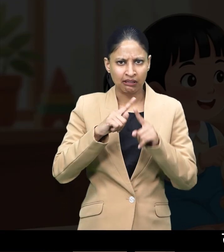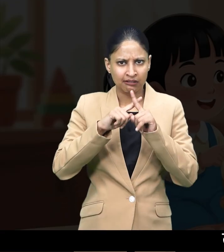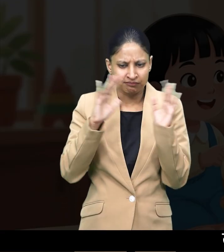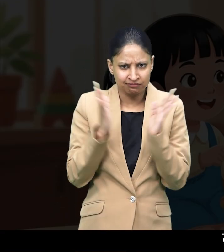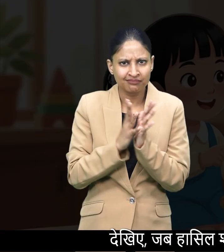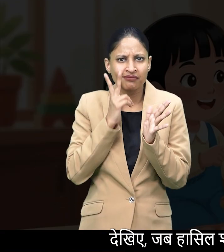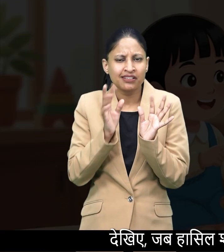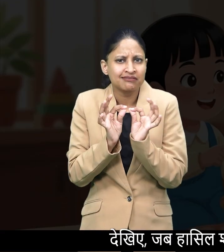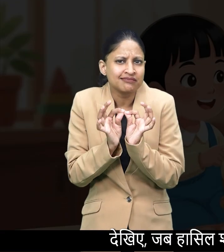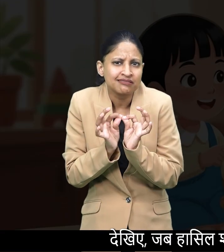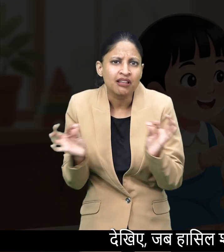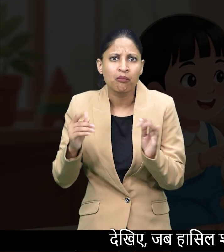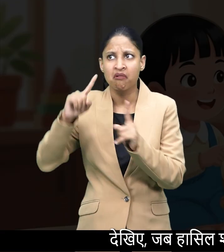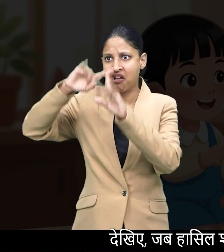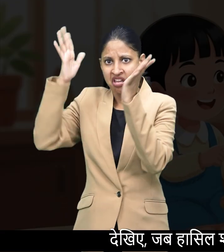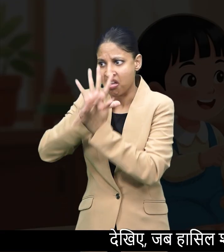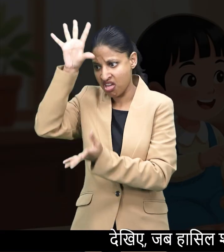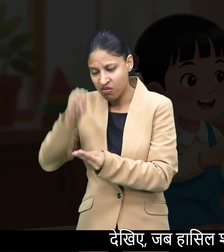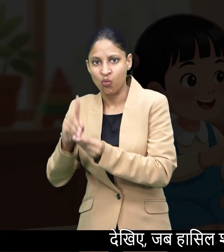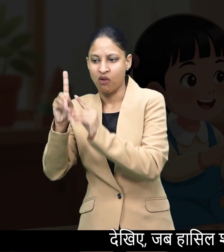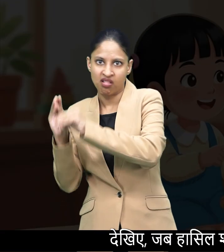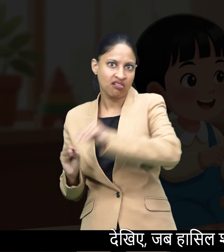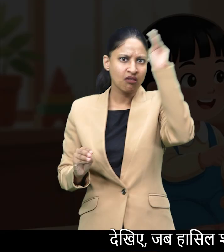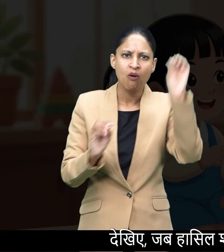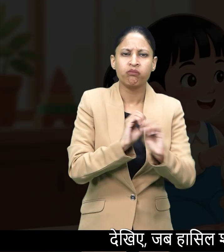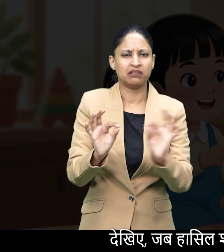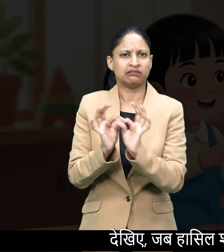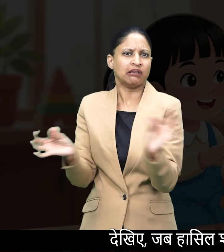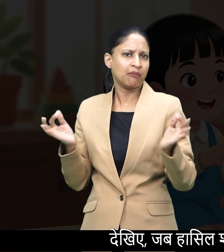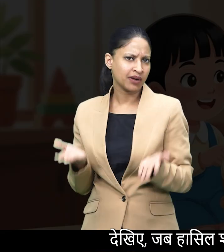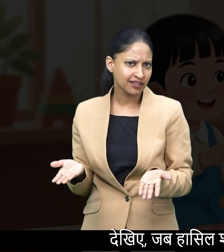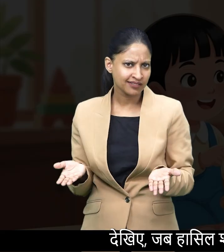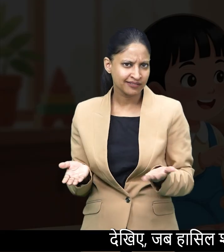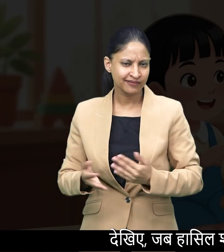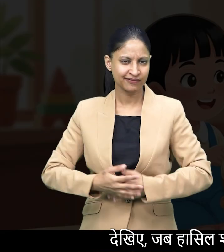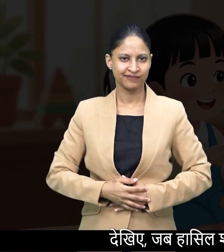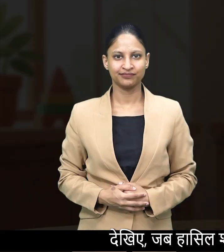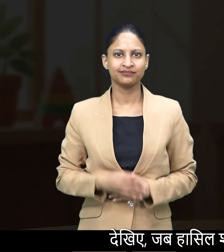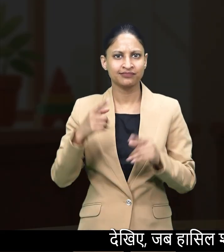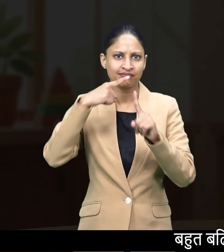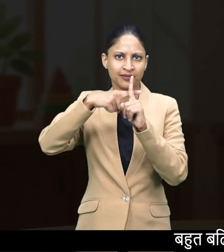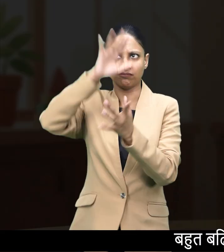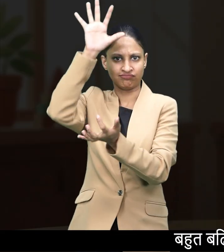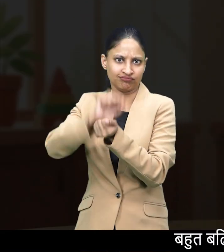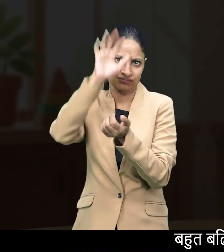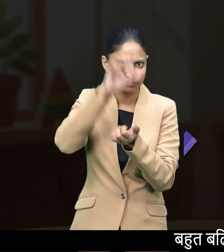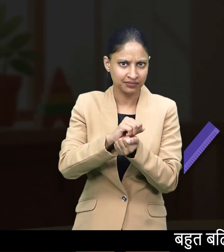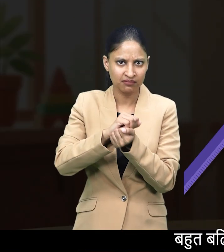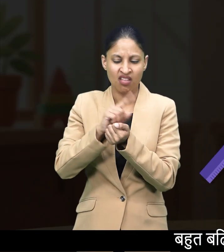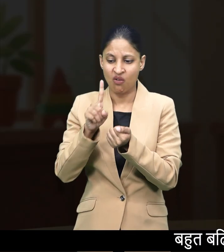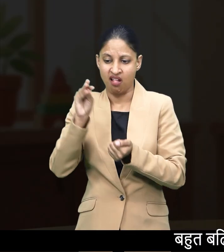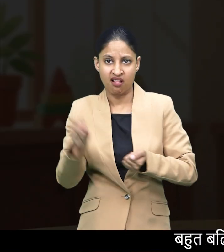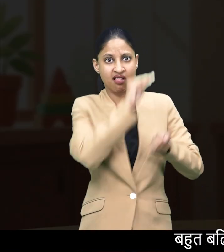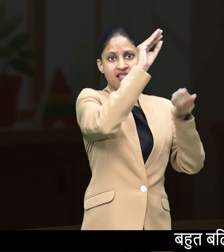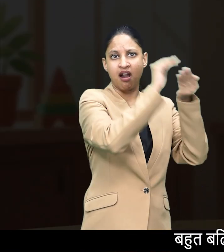467 है। देखिए, जब हासिल शामिल नहीं होता है तो ये कितना सरल होता है। बहुत बढ़िया,